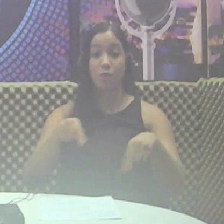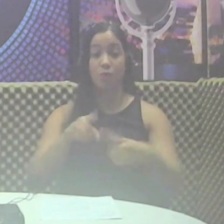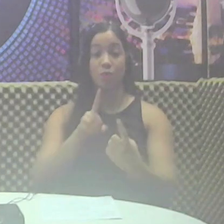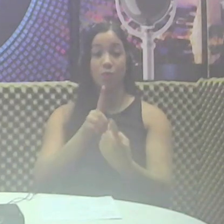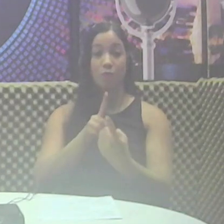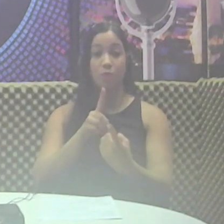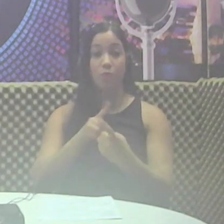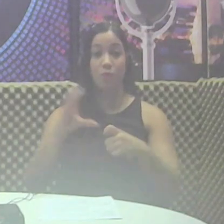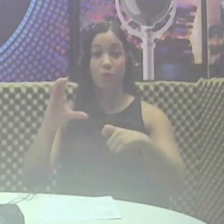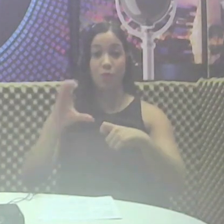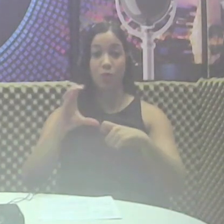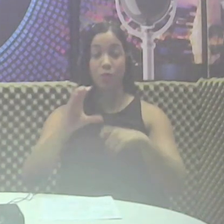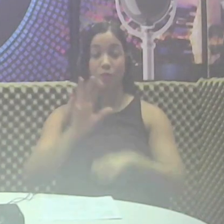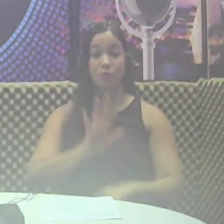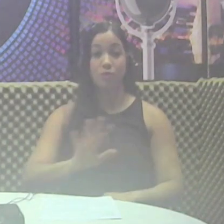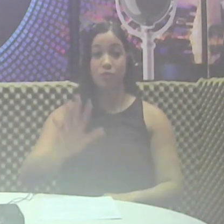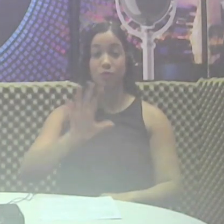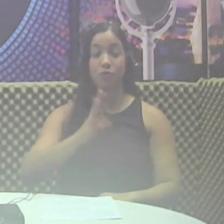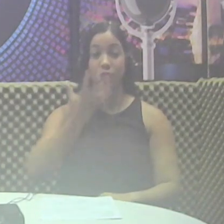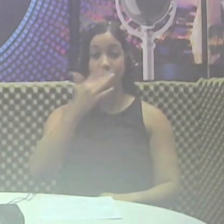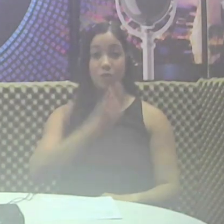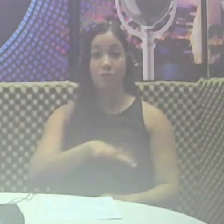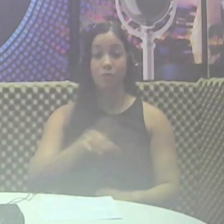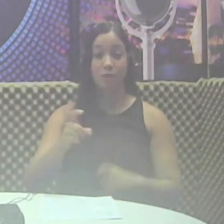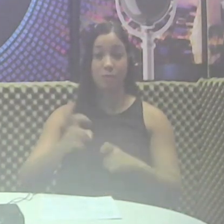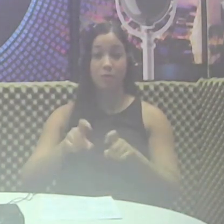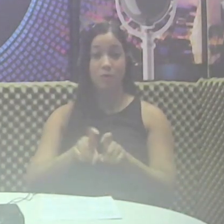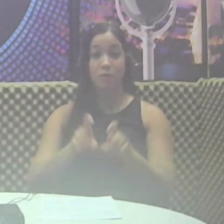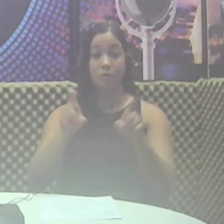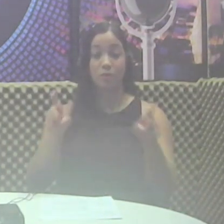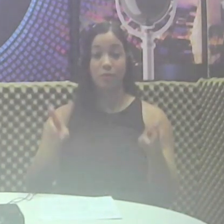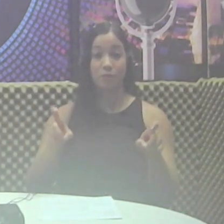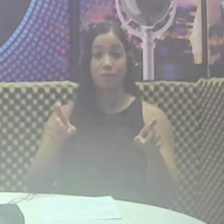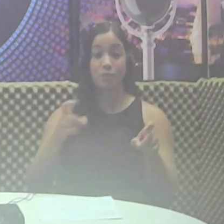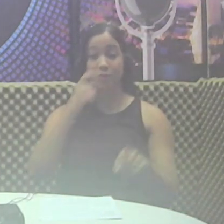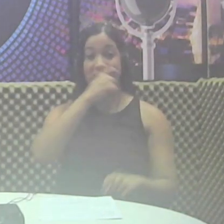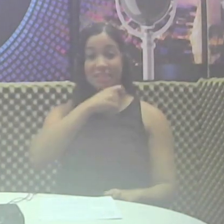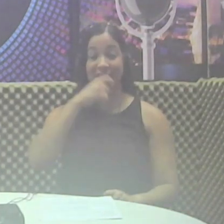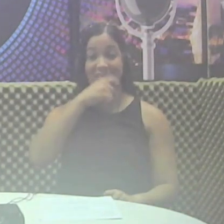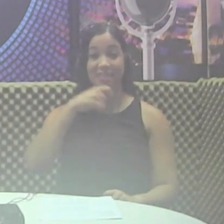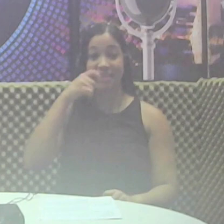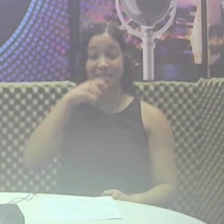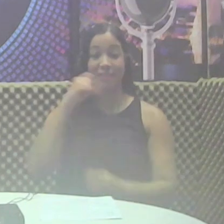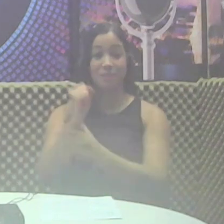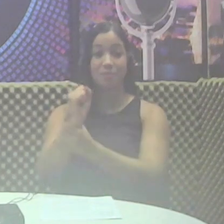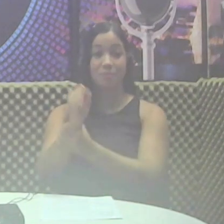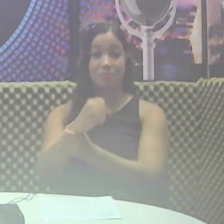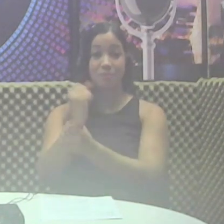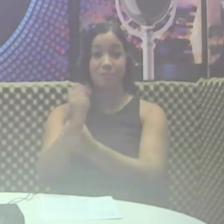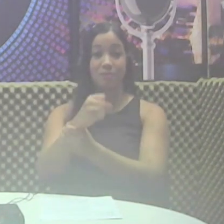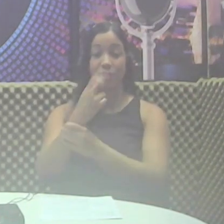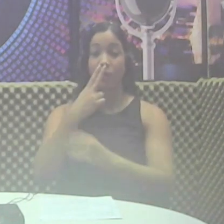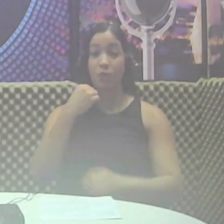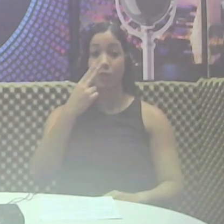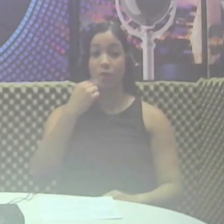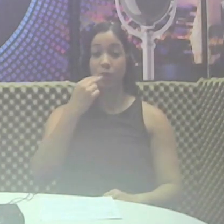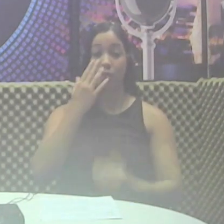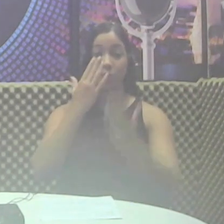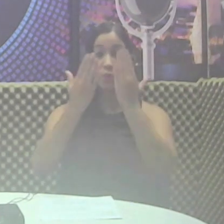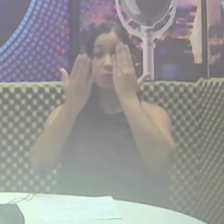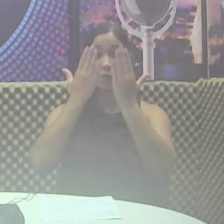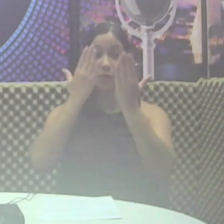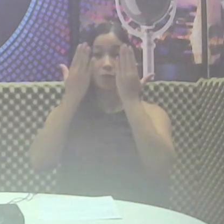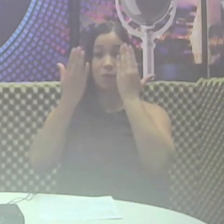em clínica geral, pediatria, ginecologista, odontologia, fisioterapia, nutrição,